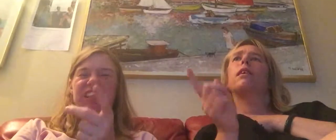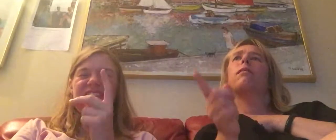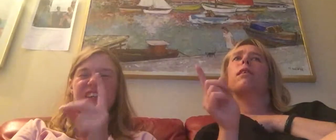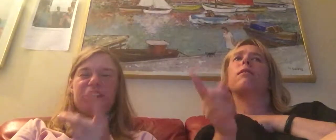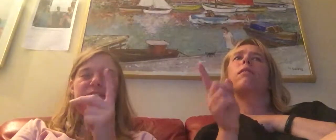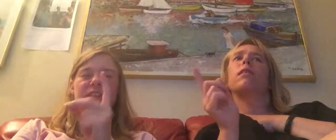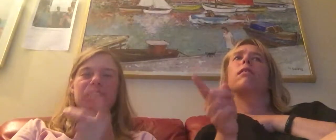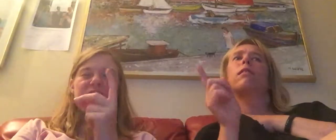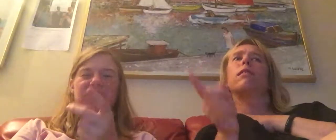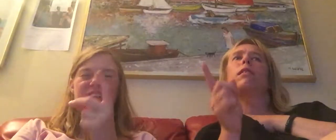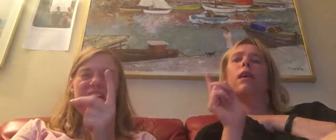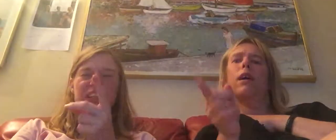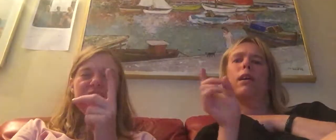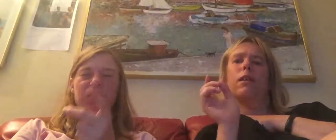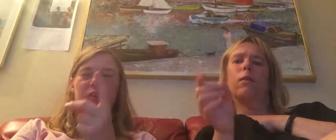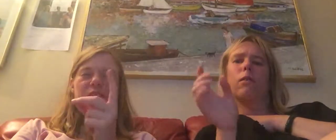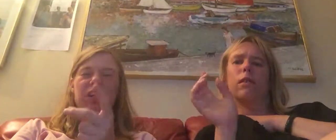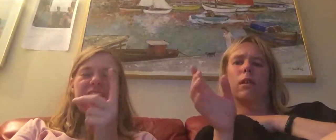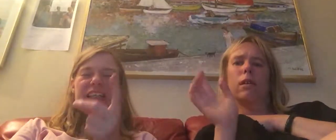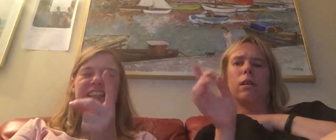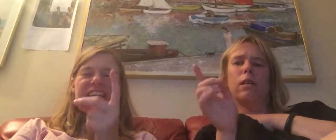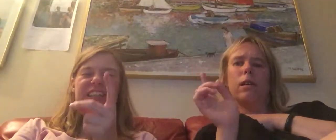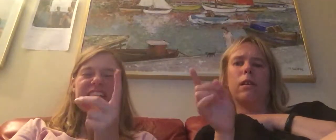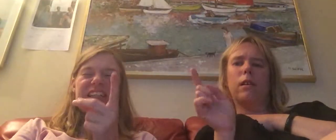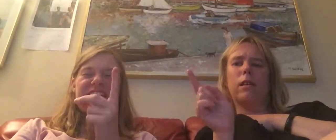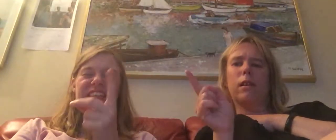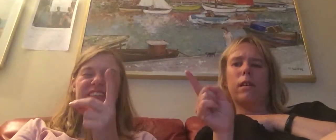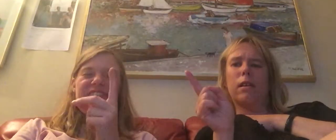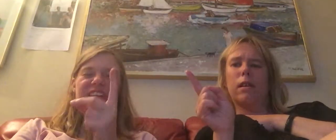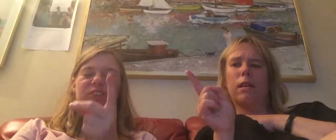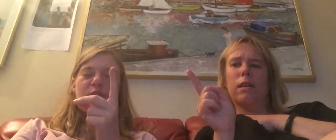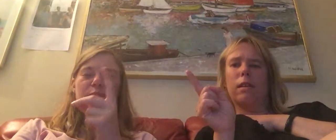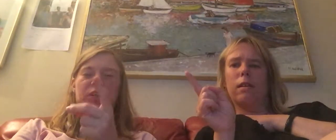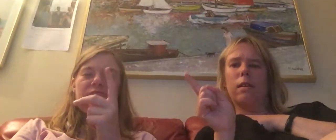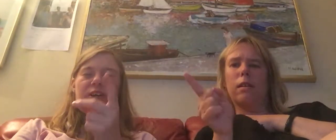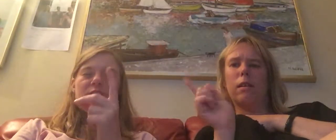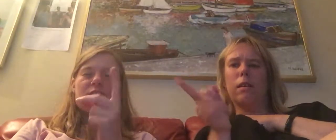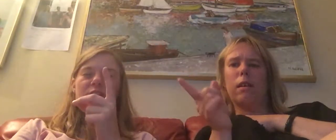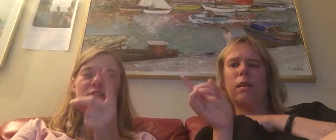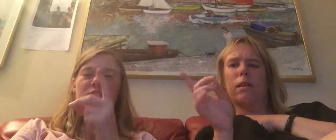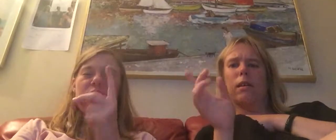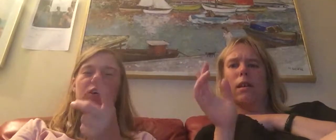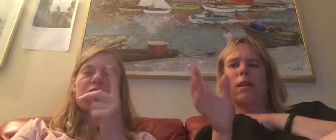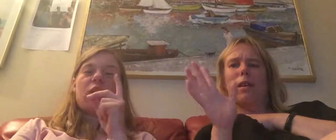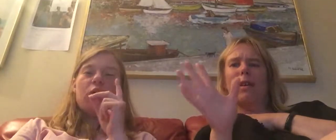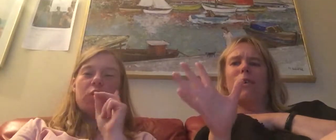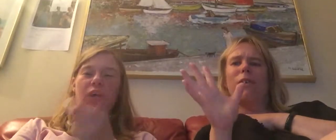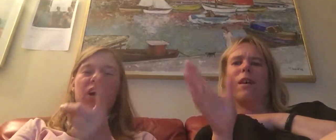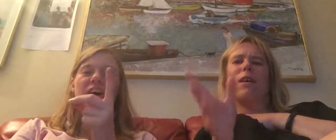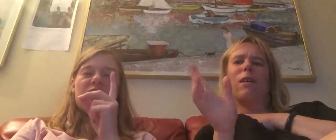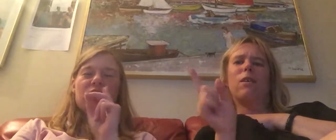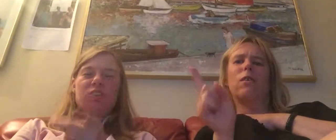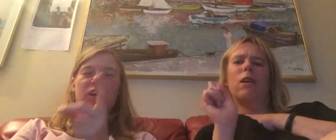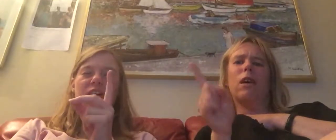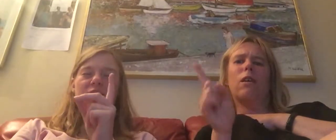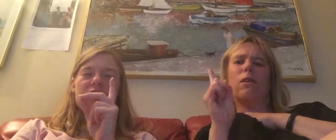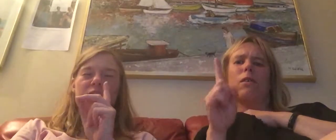Jag viskar och leva ut i hundrade år. Grattis, Wendy, på din födelsedag just snart. Hurra, hurra,